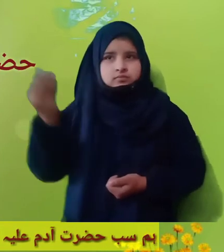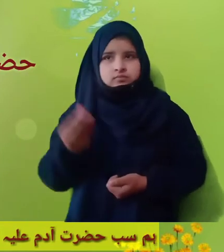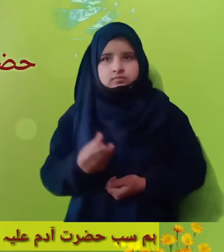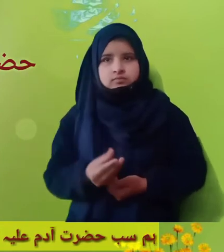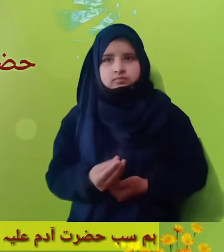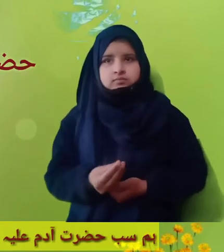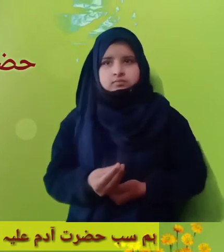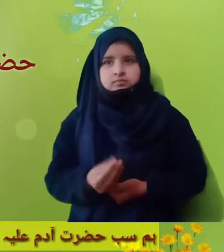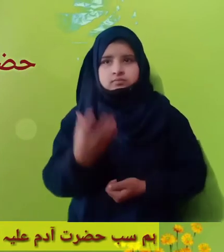आदम अलैहिस्सलाम